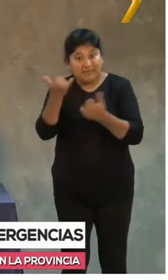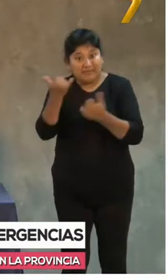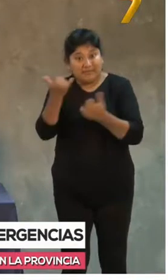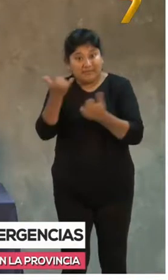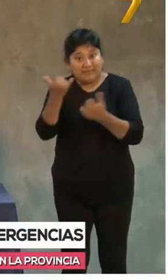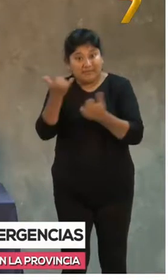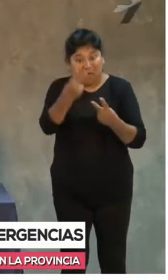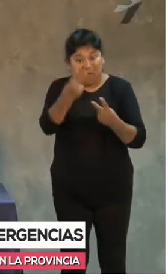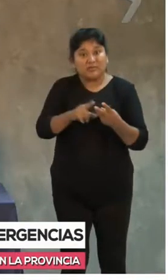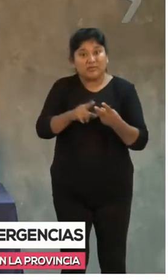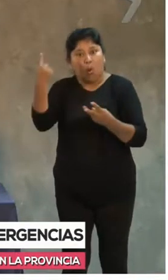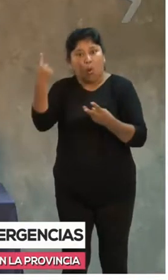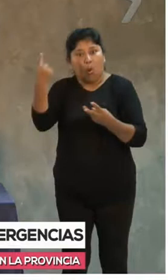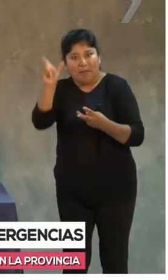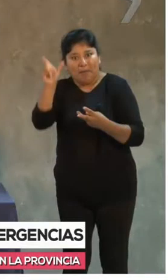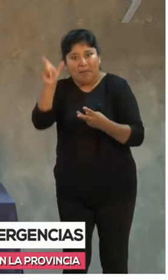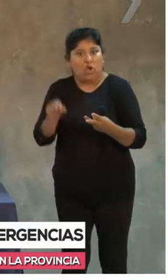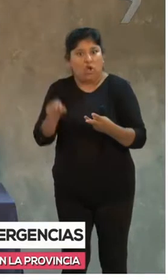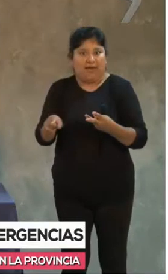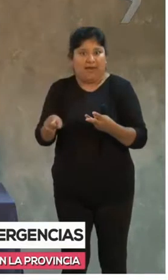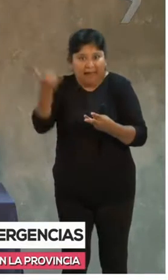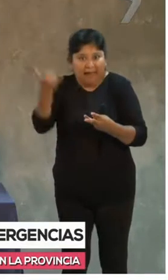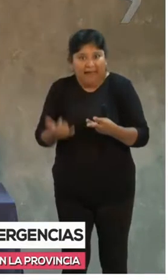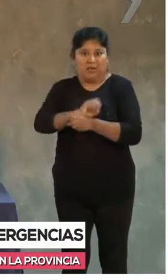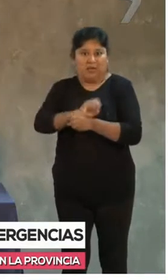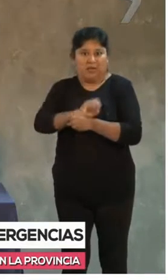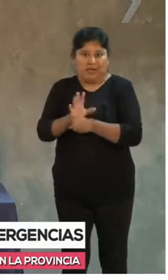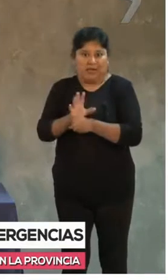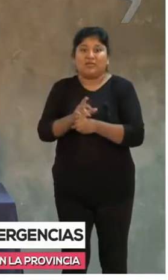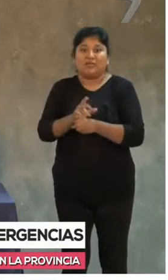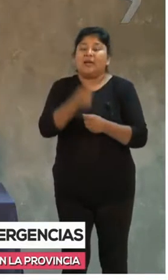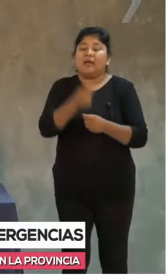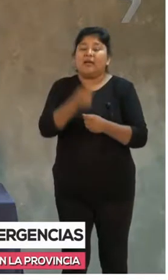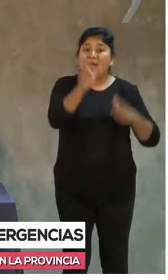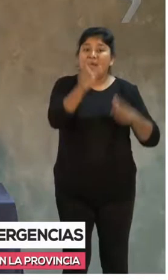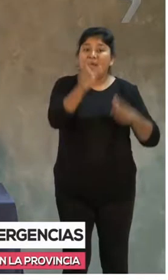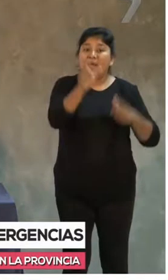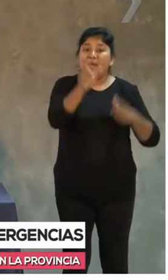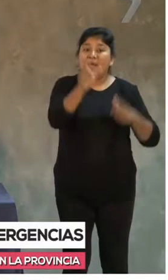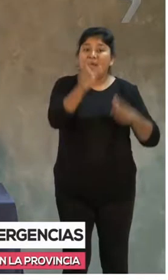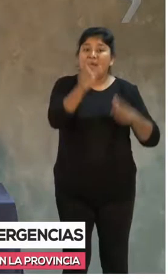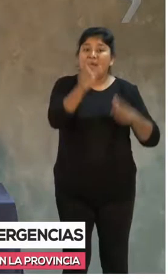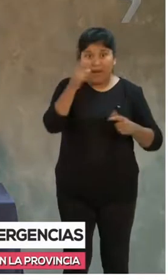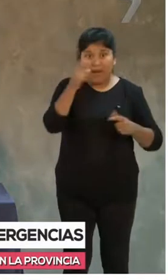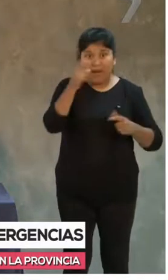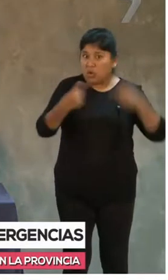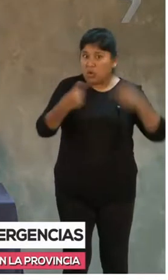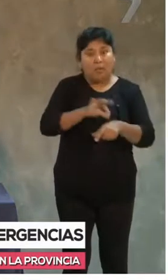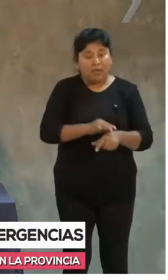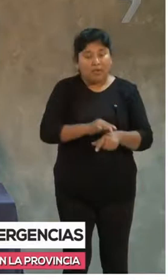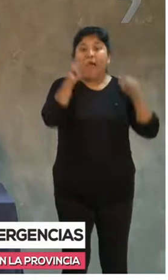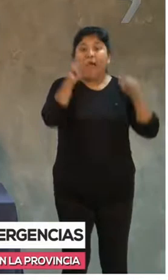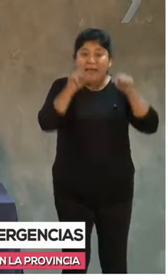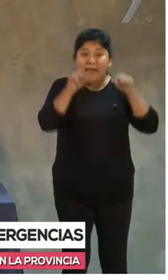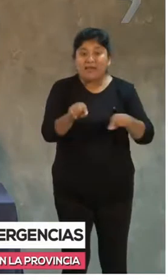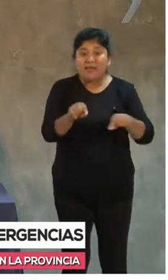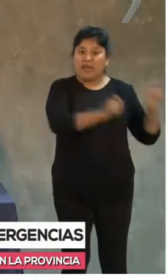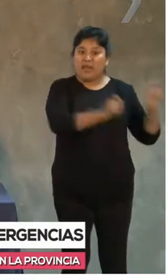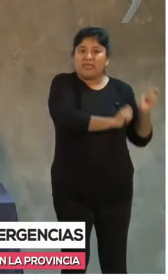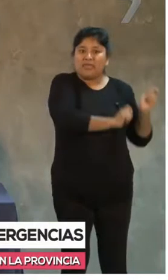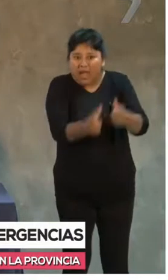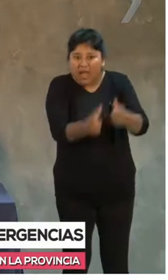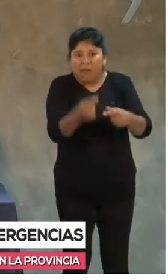personas que están trabajando, los trabajadores de salud que están enfrentando a esta situación como prioritaria. En segundo lugar, nosotros vamos haciendo la